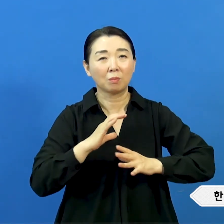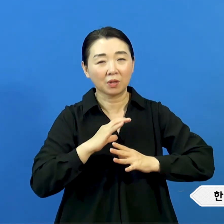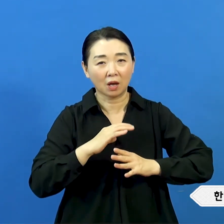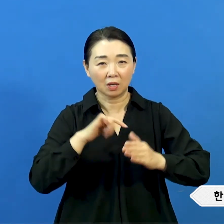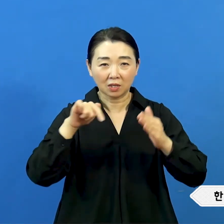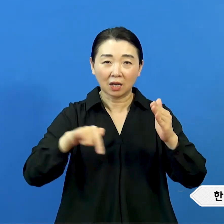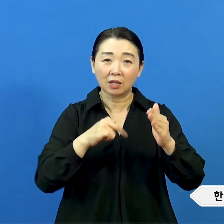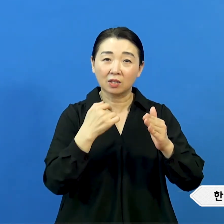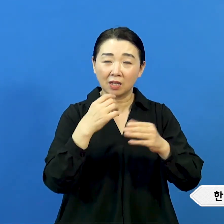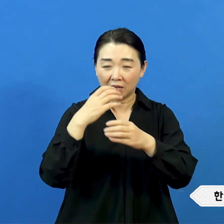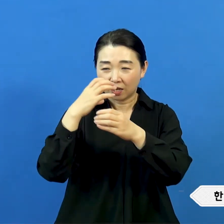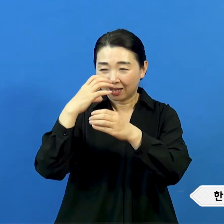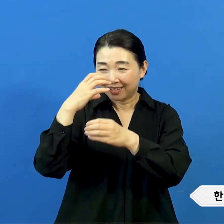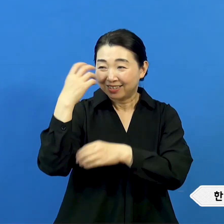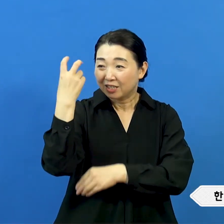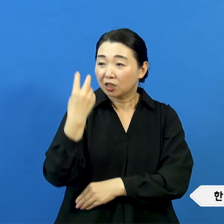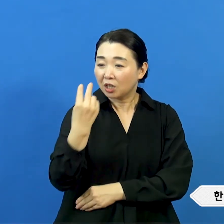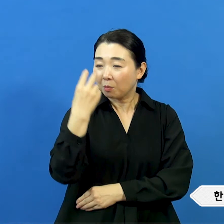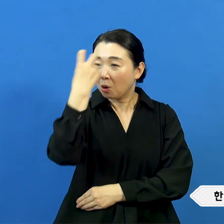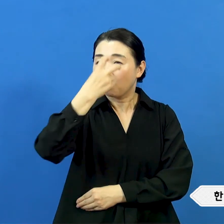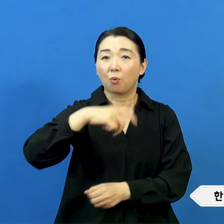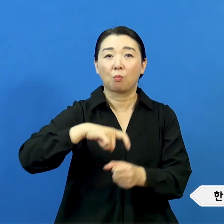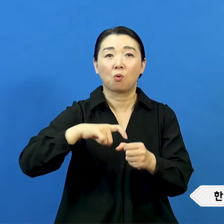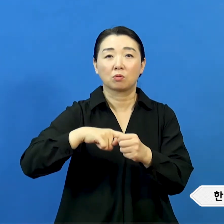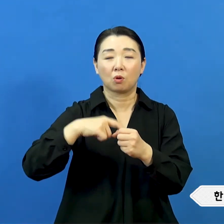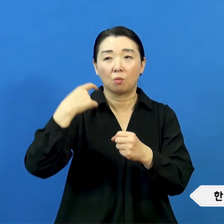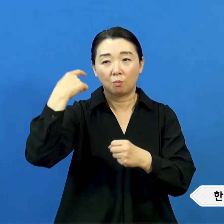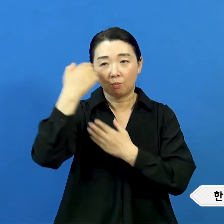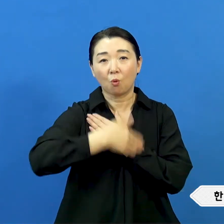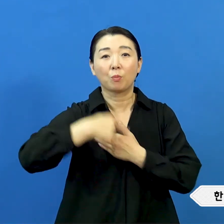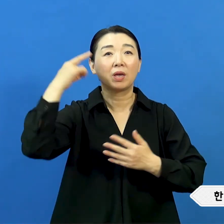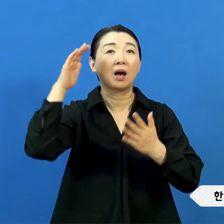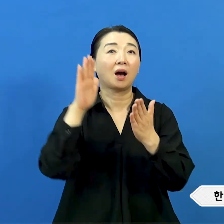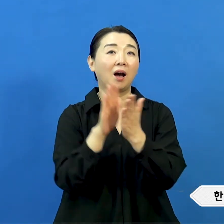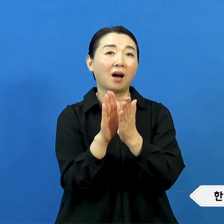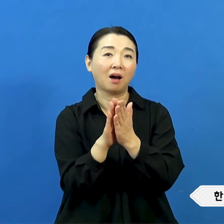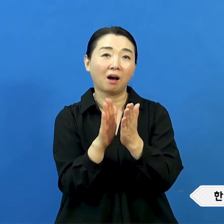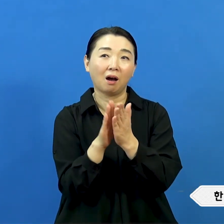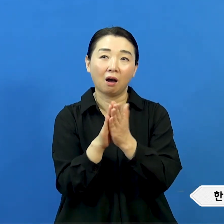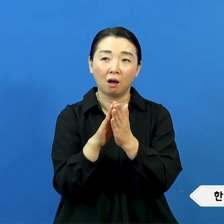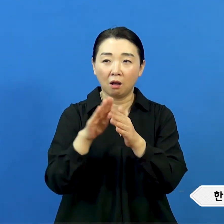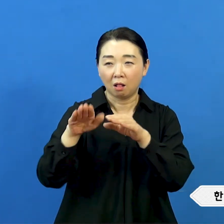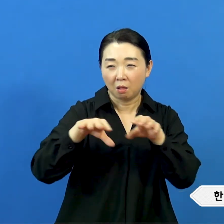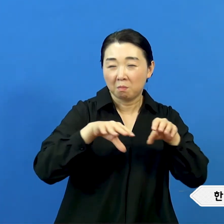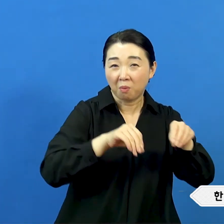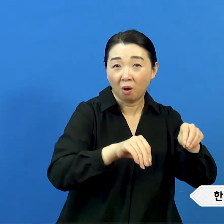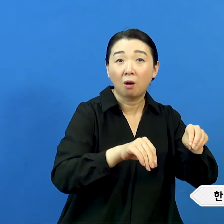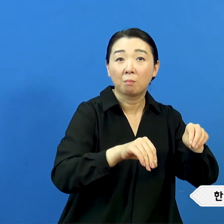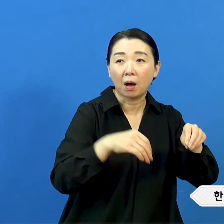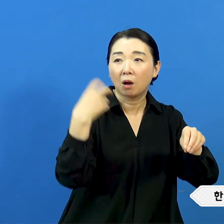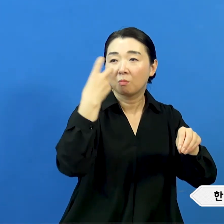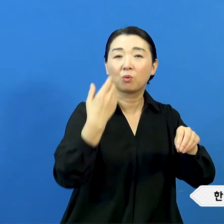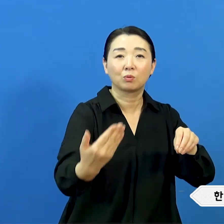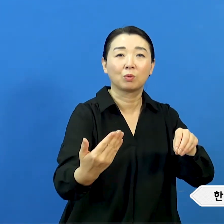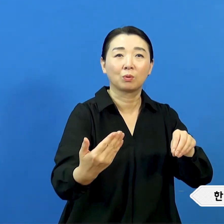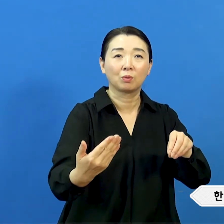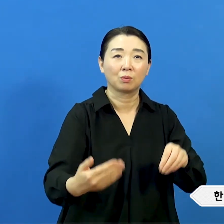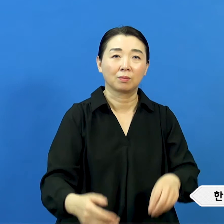있는 그 생명을 보호하려고 그냥 몸이 알아서 그냥 작동을 해서 이렇게 보호를